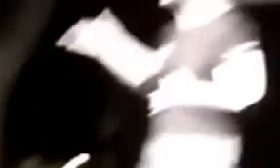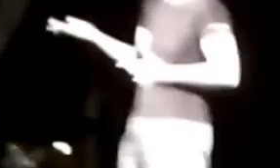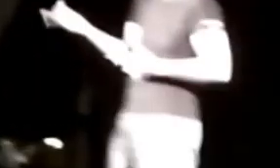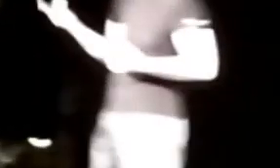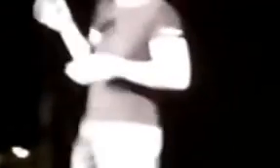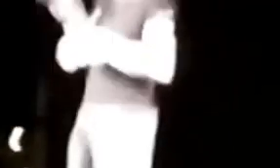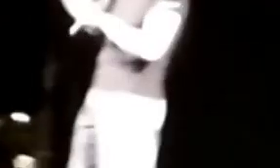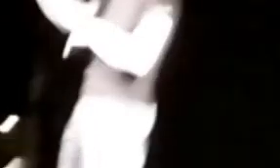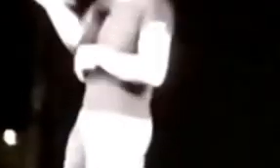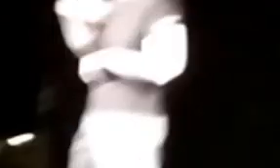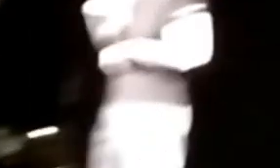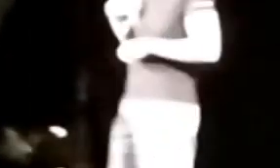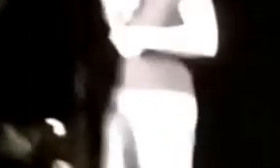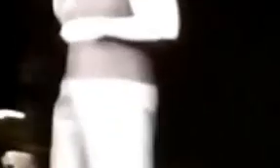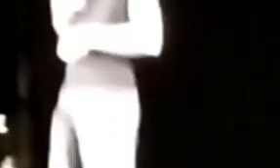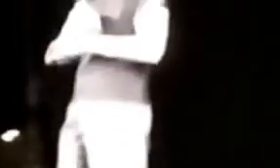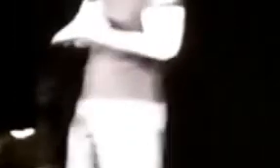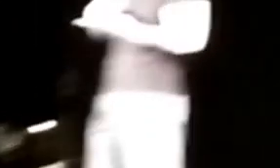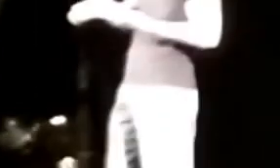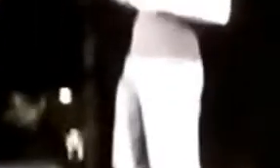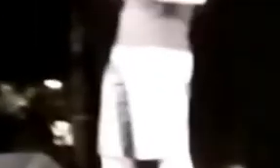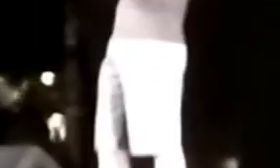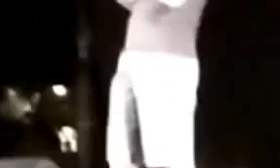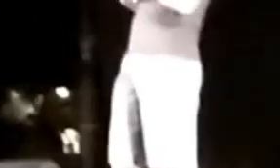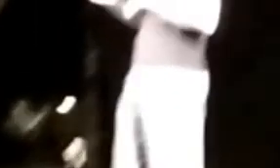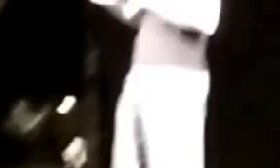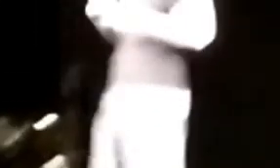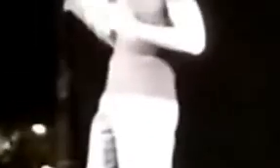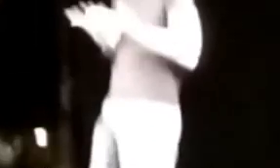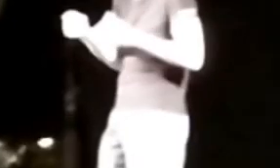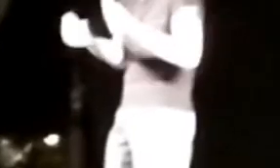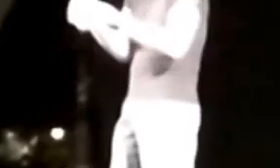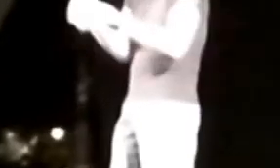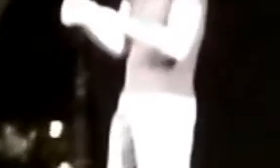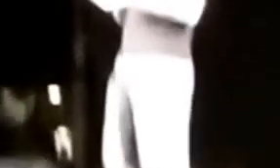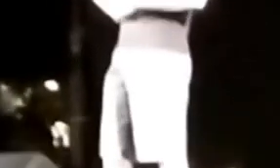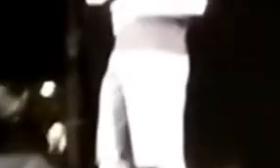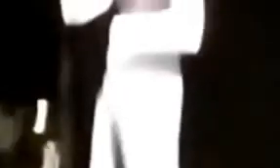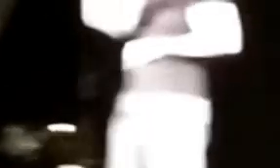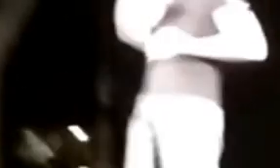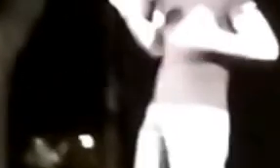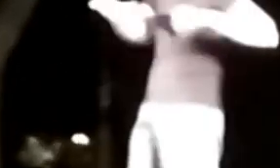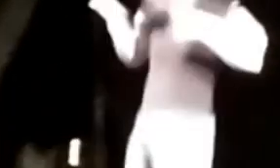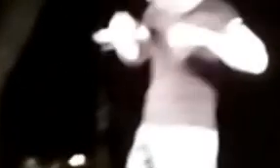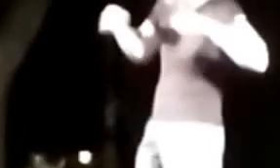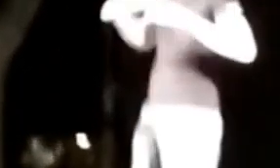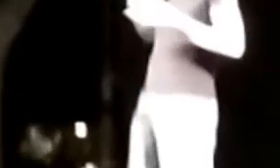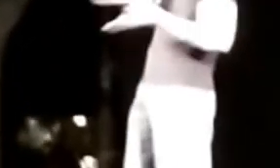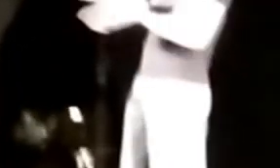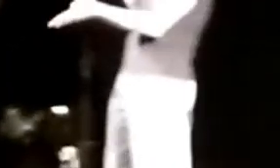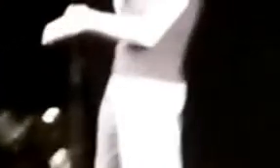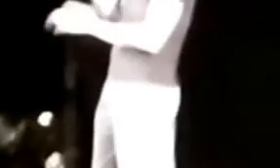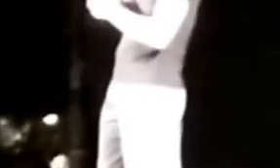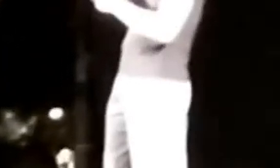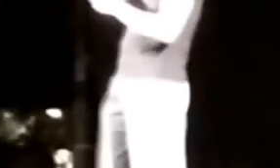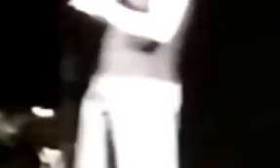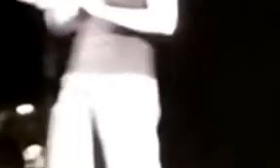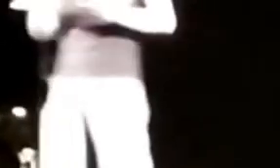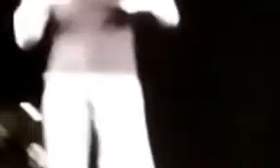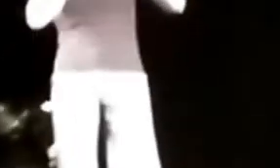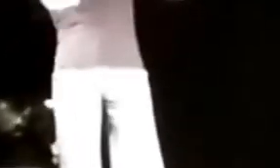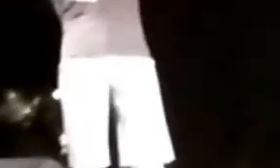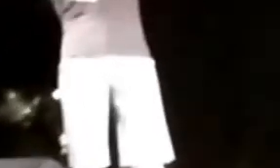vostè que jo arribi a final de mes si no cobro per treballar? Si em fan netejar, per moltes pràctiques que siguin, m'hi hauré de cobrar. Aquest no és